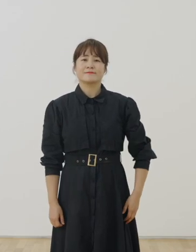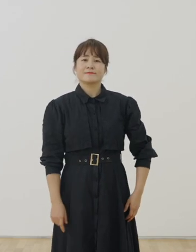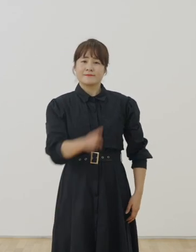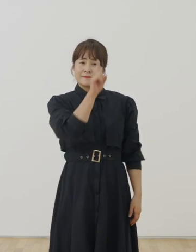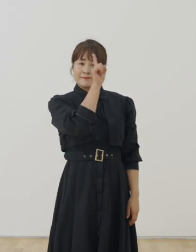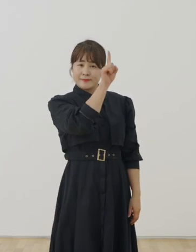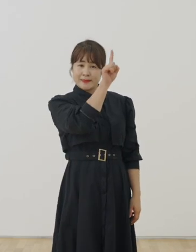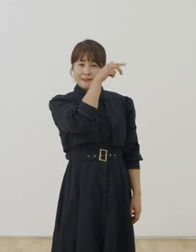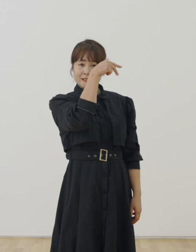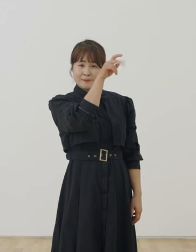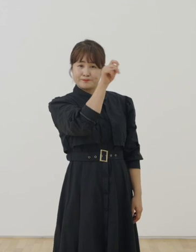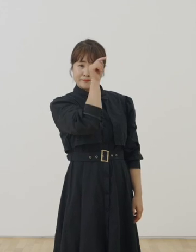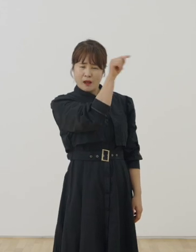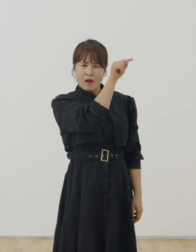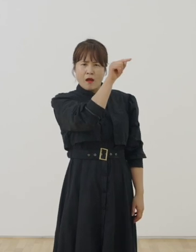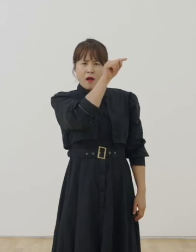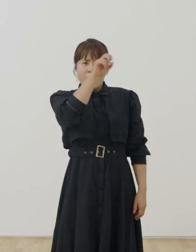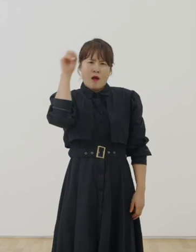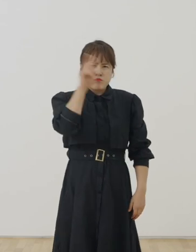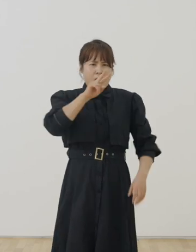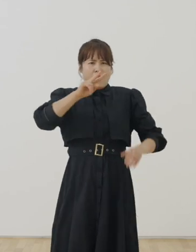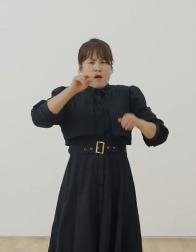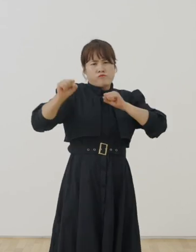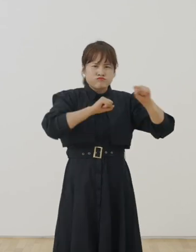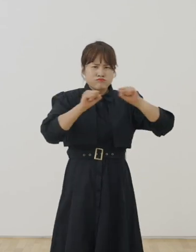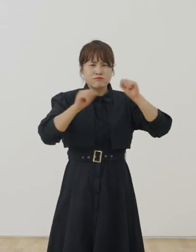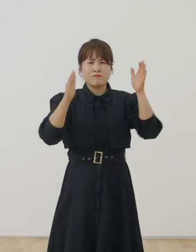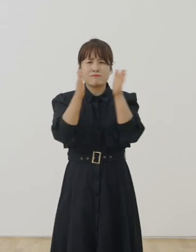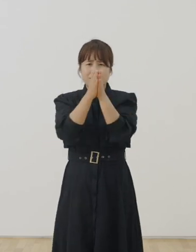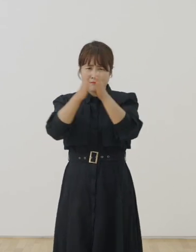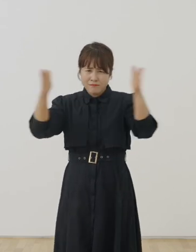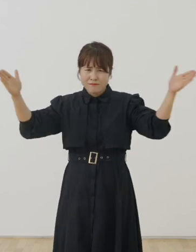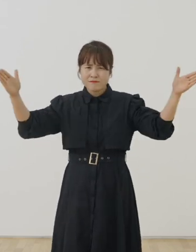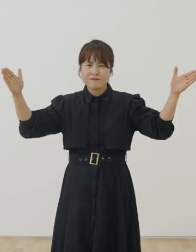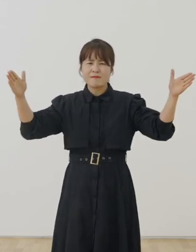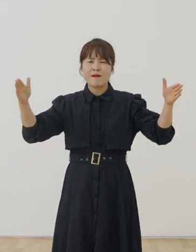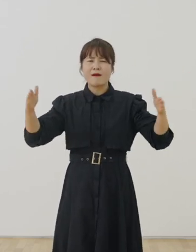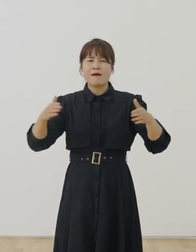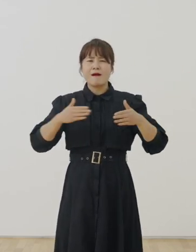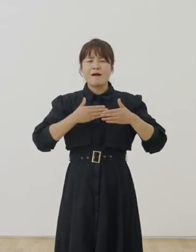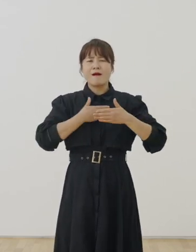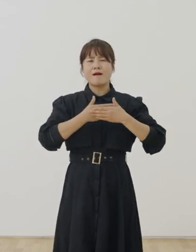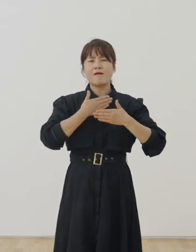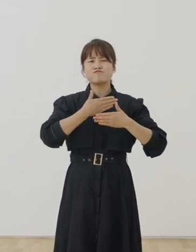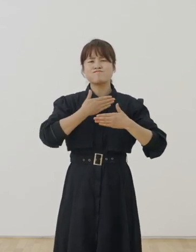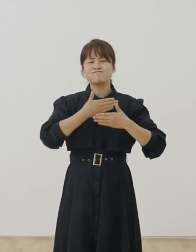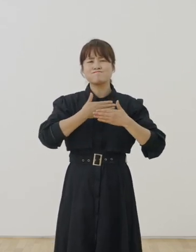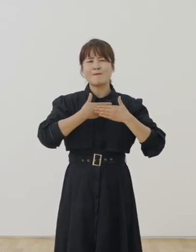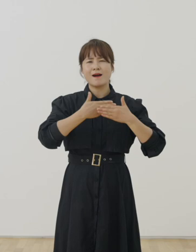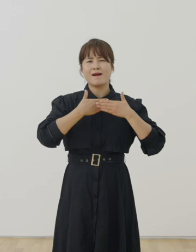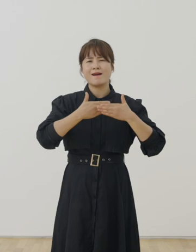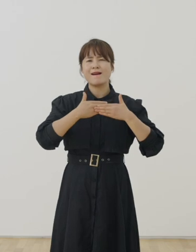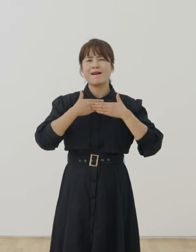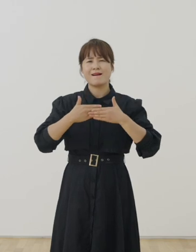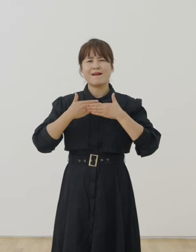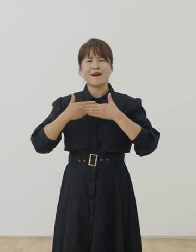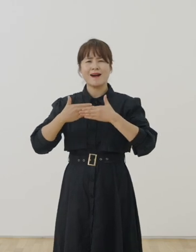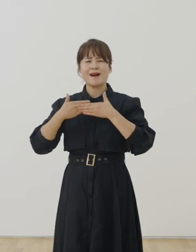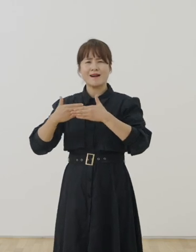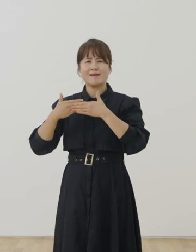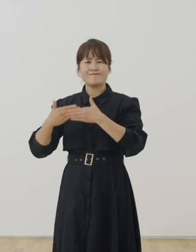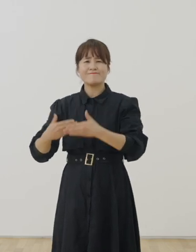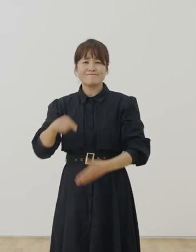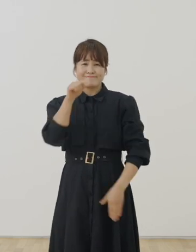하나의 점을 찍으면 갑자기 언저리가 움직이기 시작하고 지면의 상공 낮게 생기로